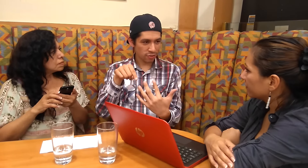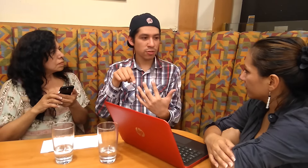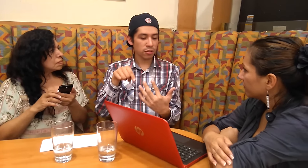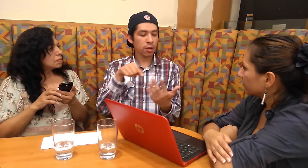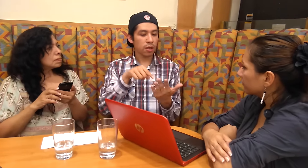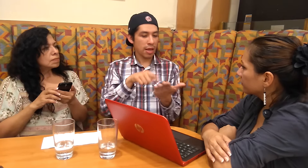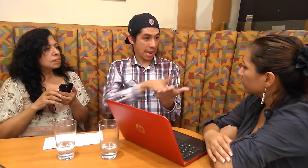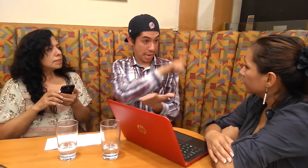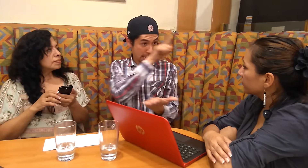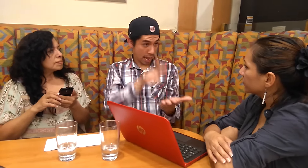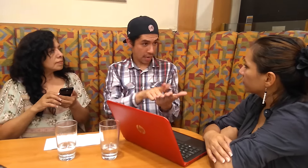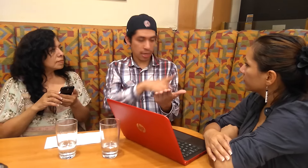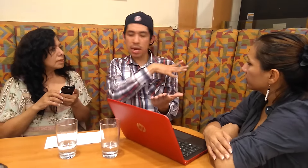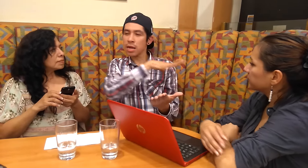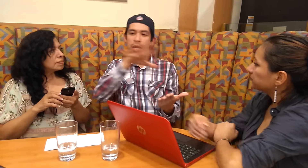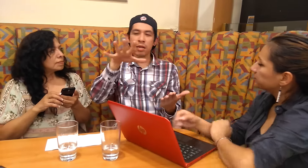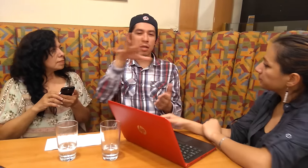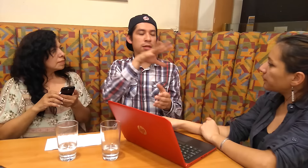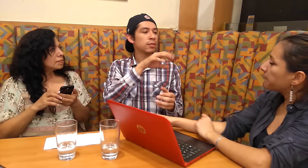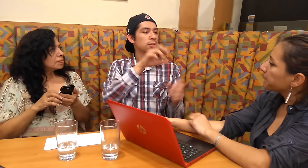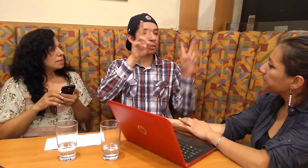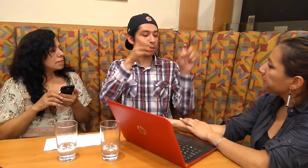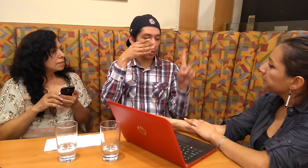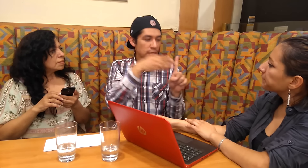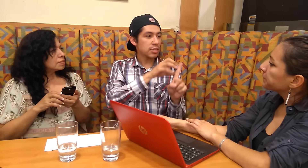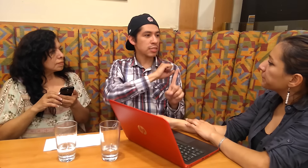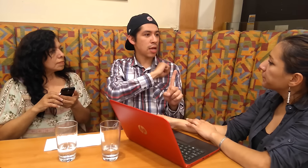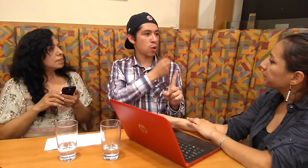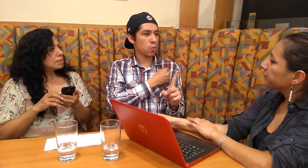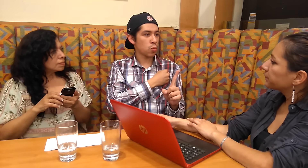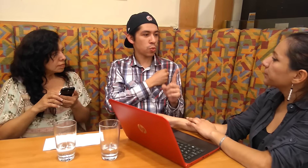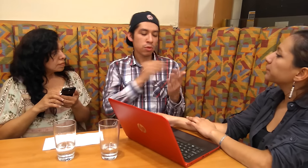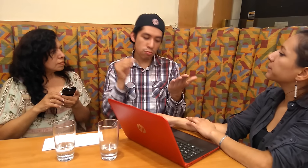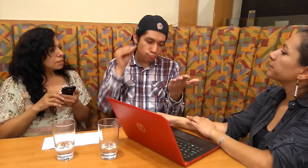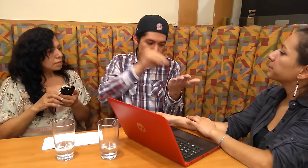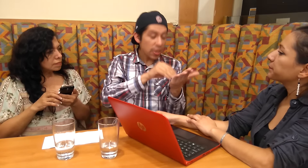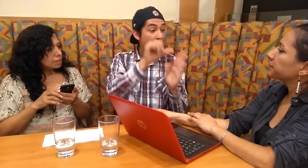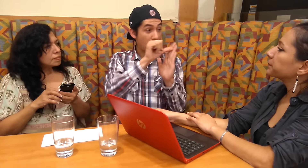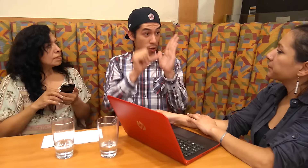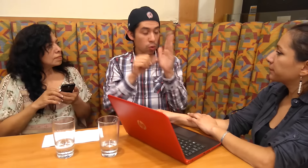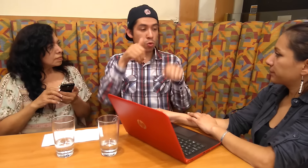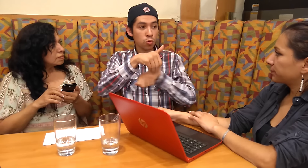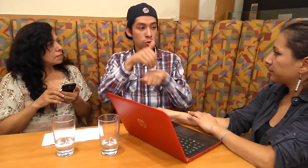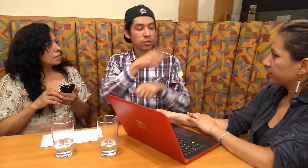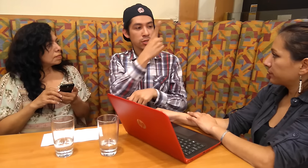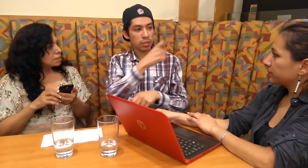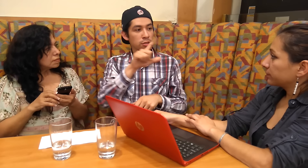de Diputados anexar una ley en la Ley General de Salud, en el artículo